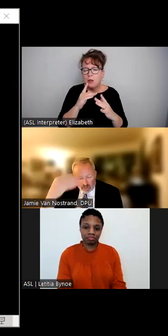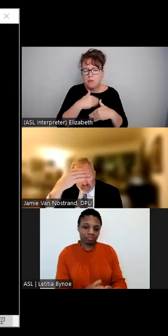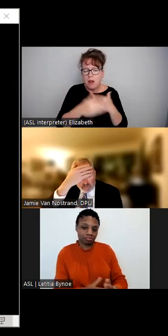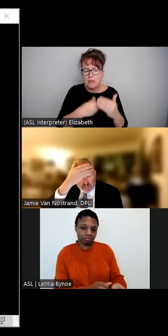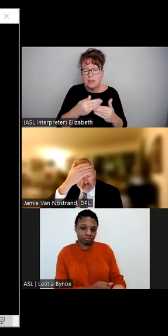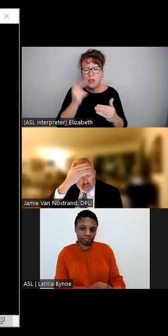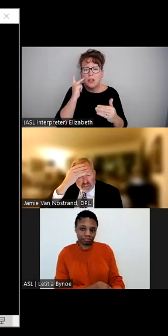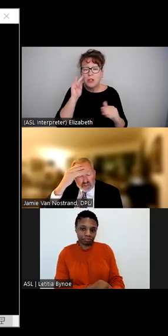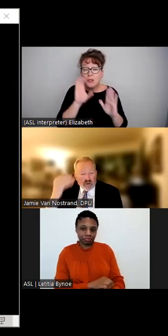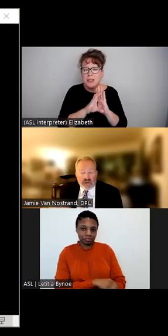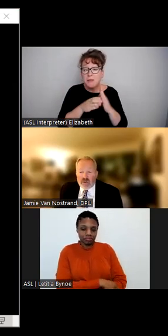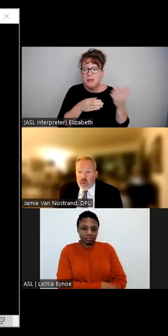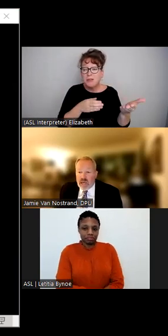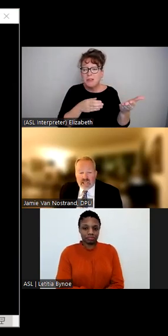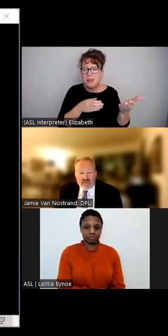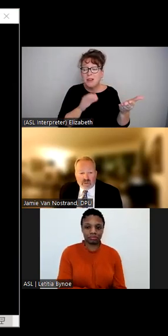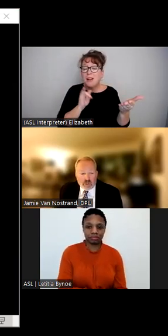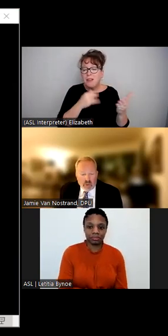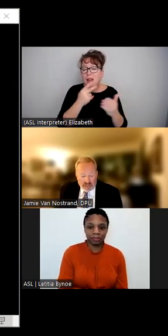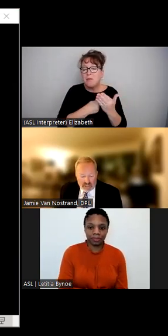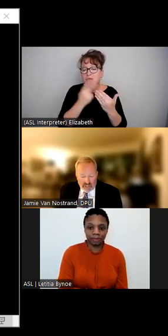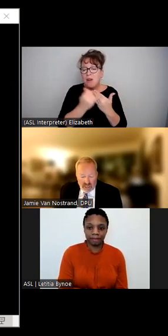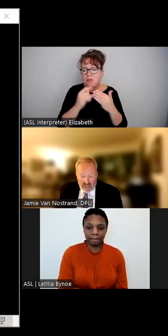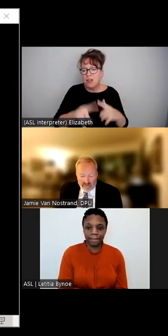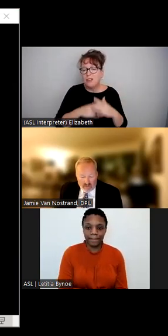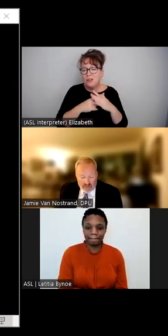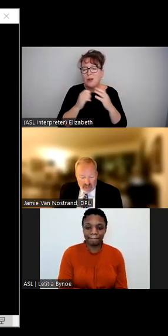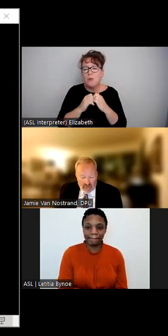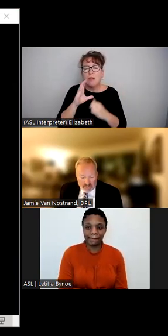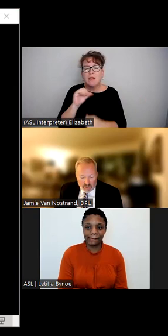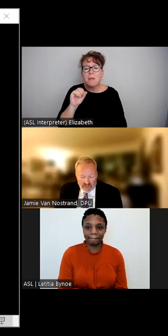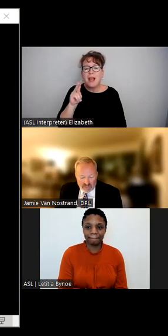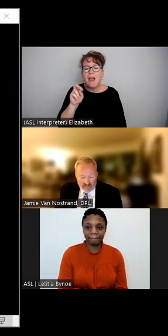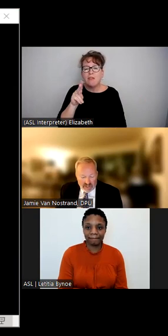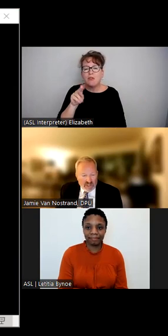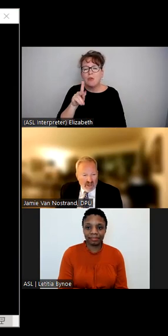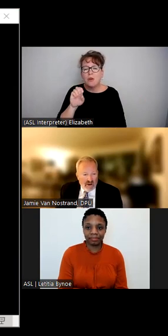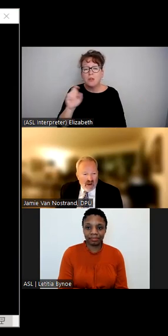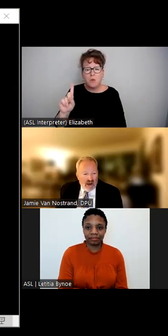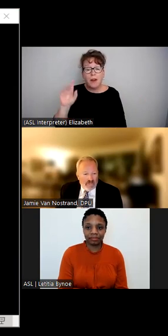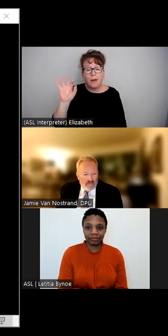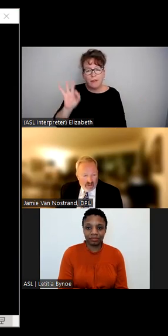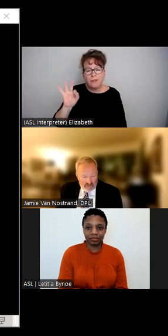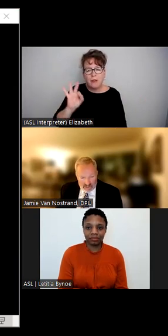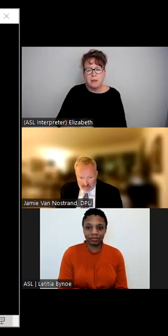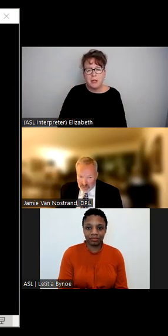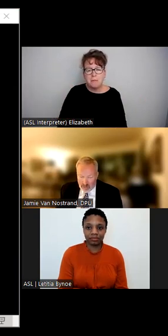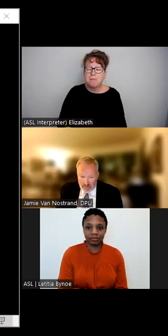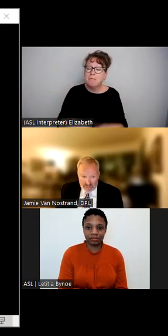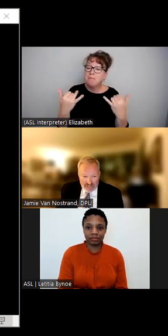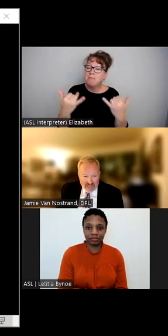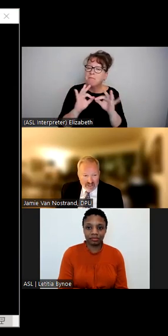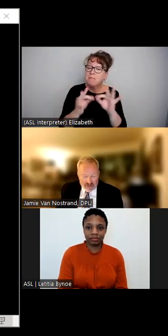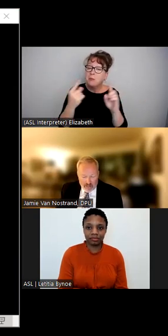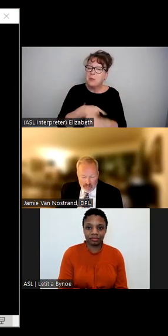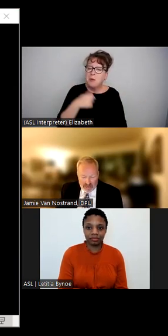bombas eléctricas eh de calor eh Esto es algo que tenemos una